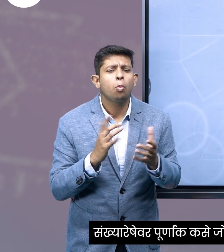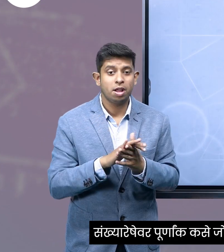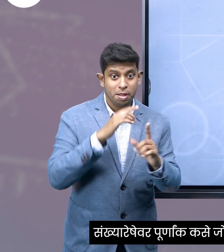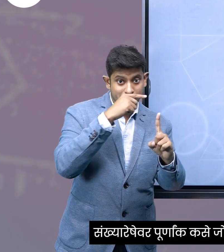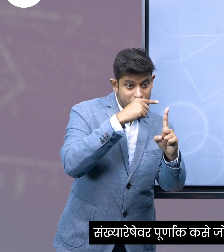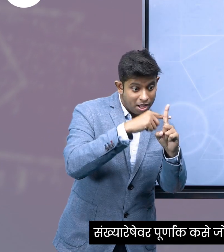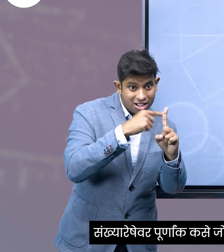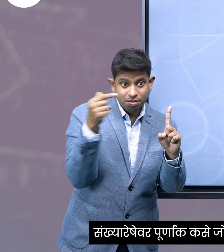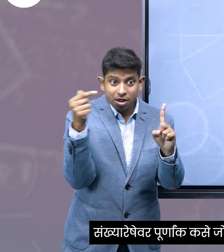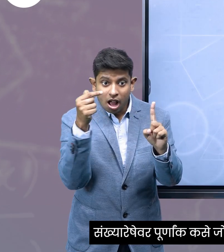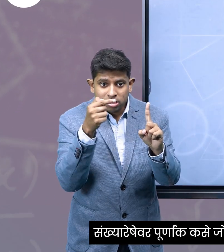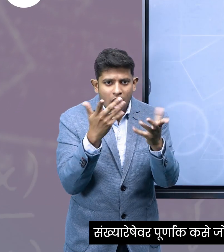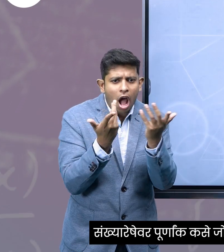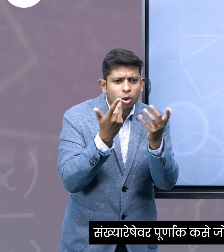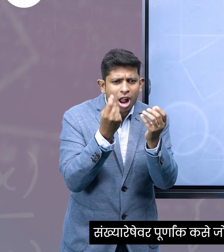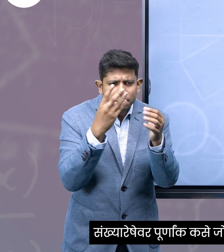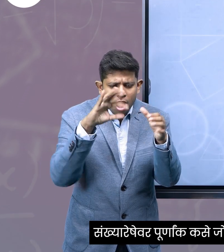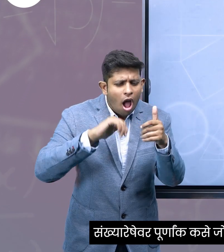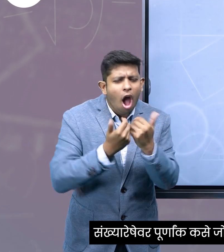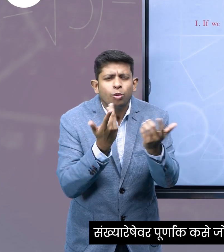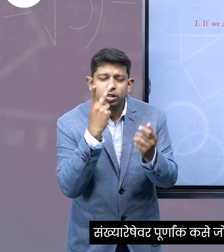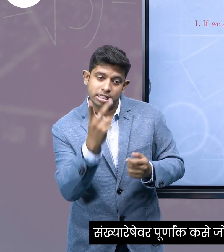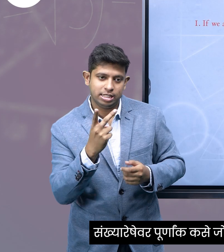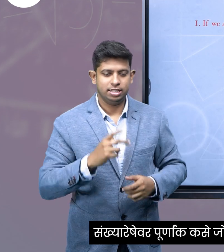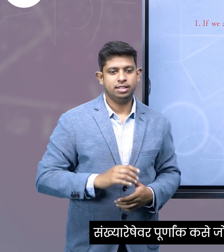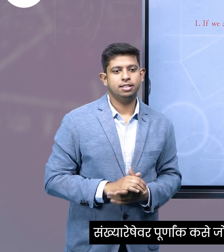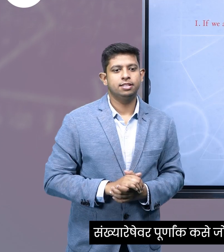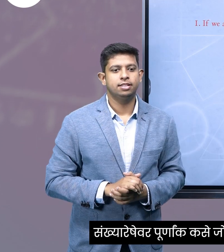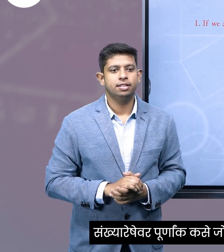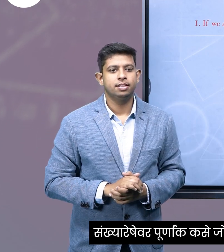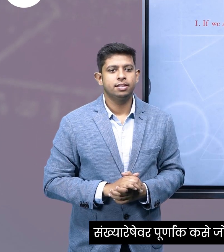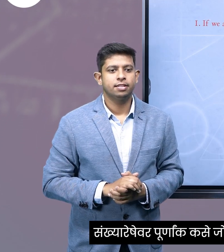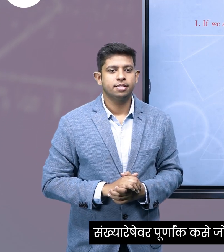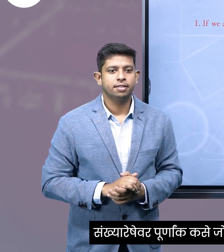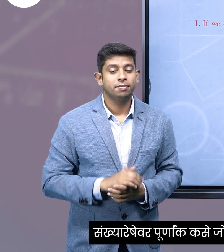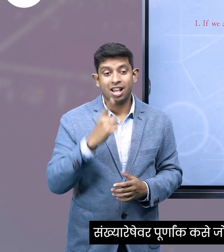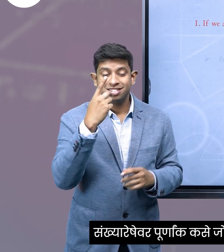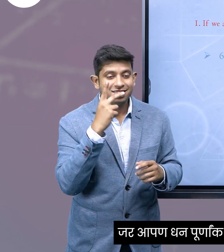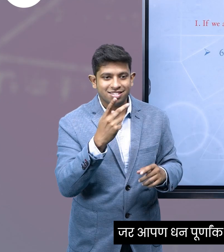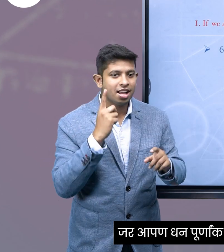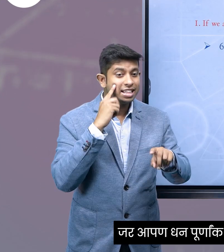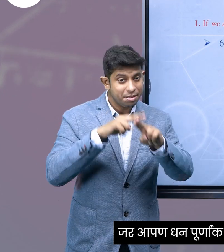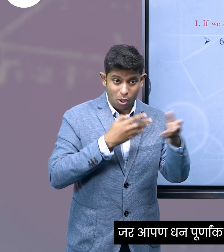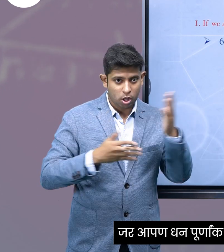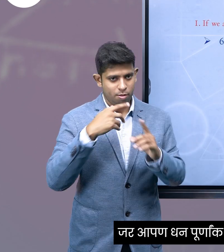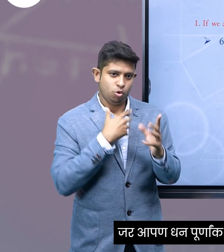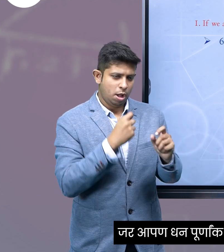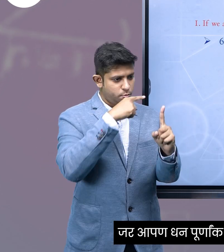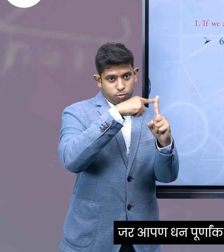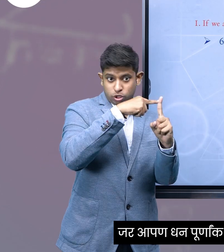संख्या रेषेवर पूर्णांक कसे जोडायचे आणि वजा कसं करायचे याबद्दल तथ्ये. पहिला, जर आपण धन पूर्णांक